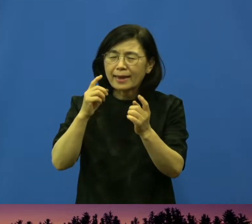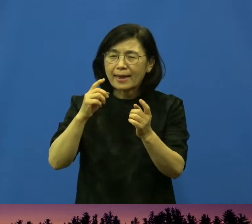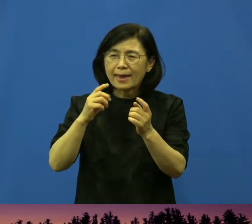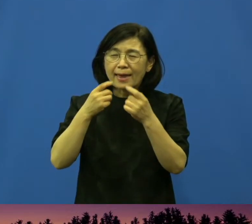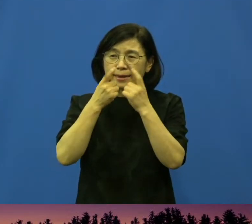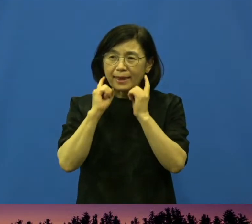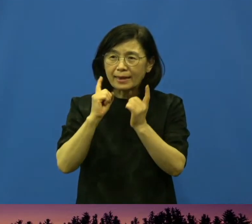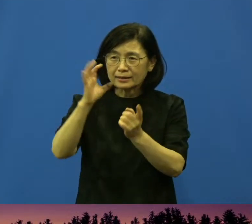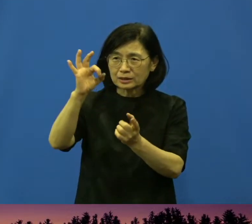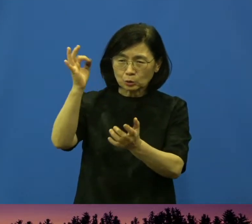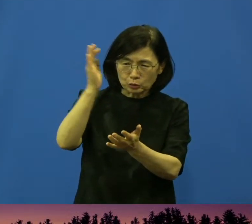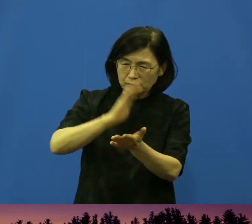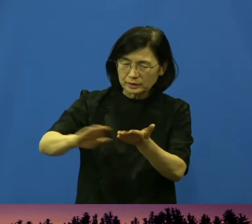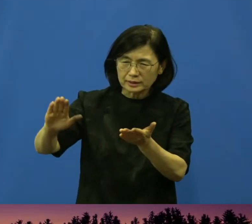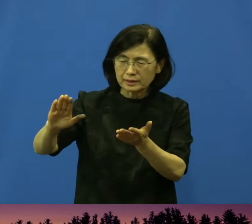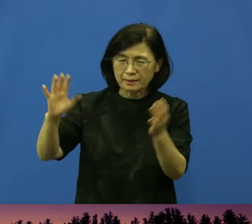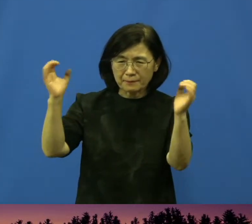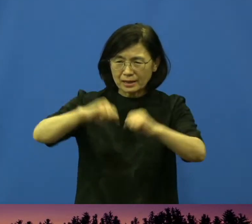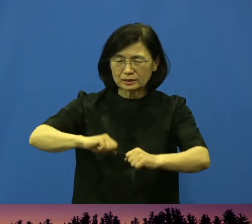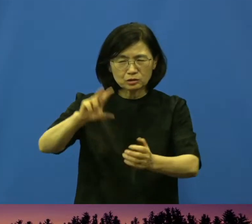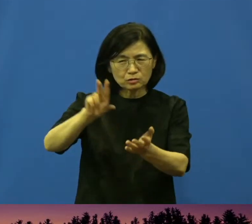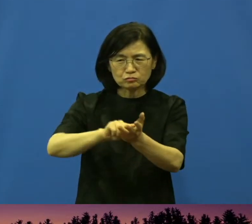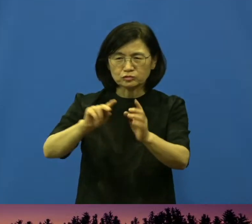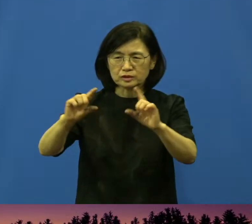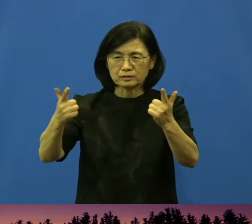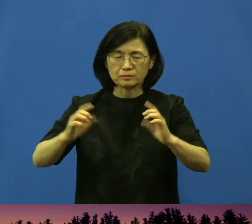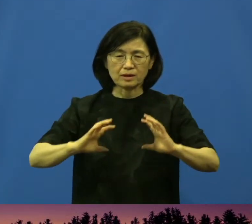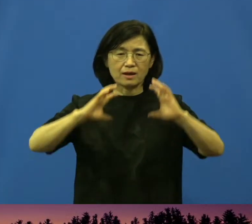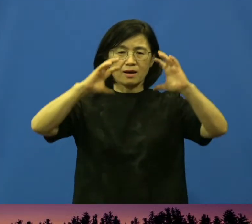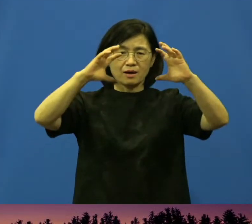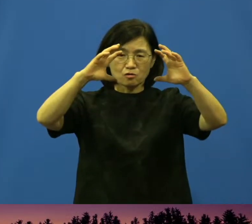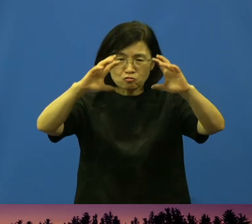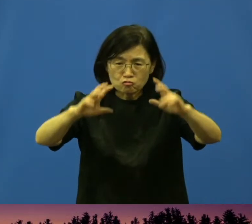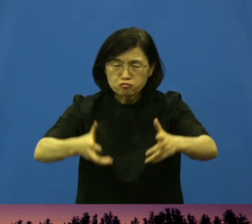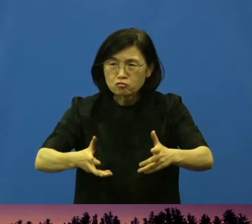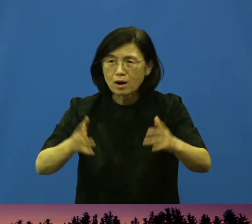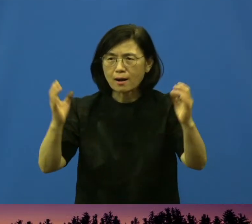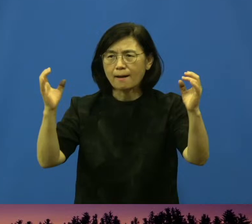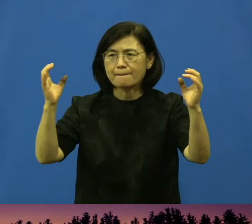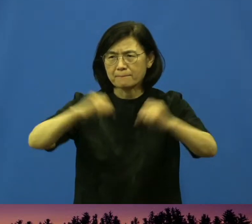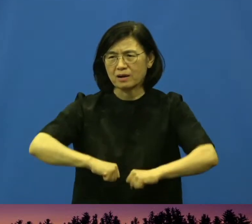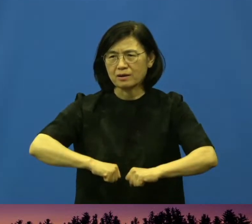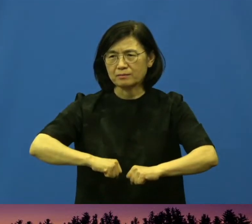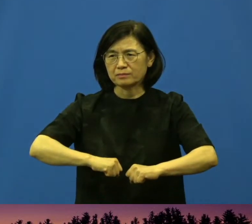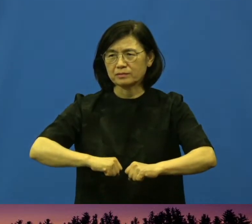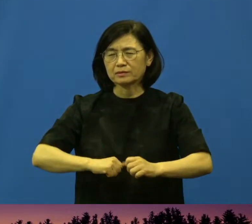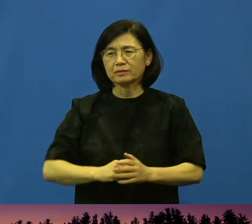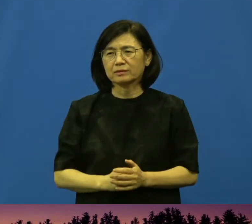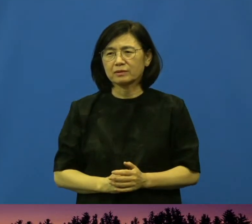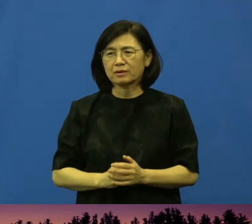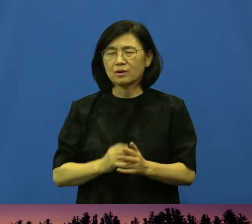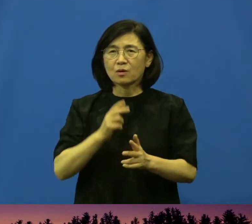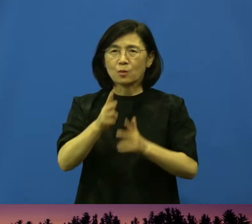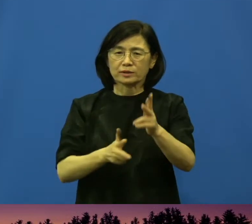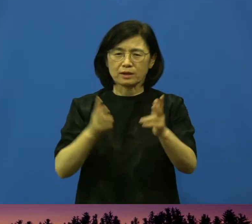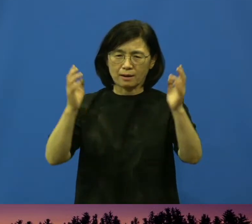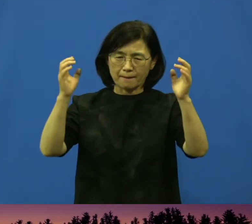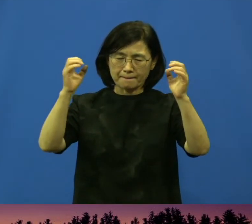내가 사업을 잘한다 못한다고 상관없어요. 국가가 부도가 나버렸어요. 회사가 통조리 다 날아가 버려요.